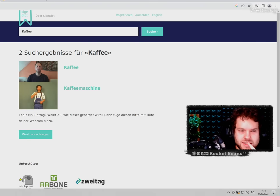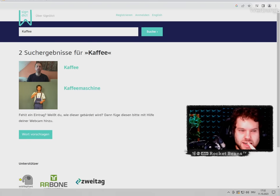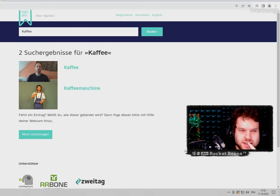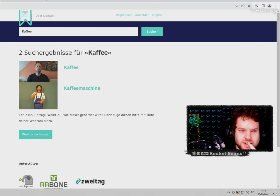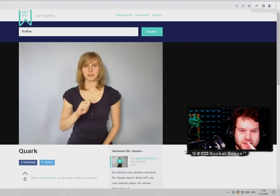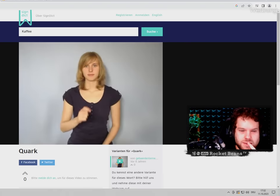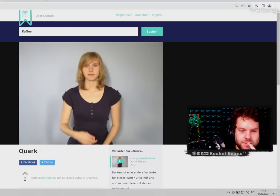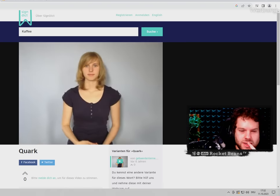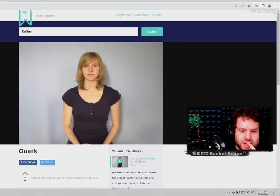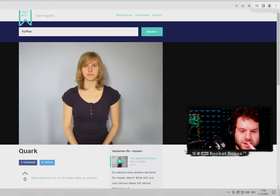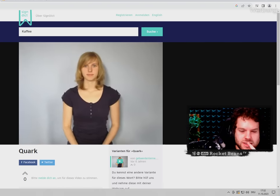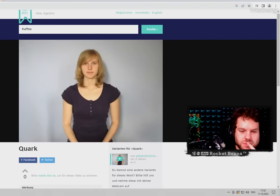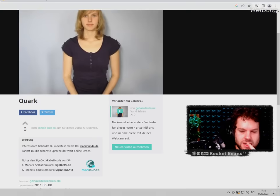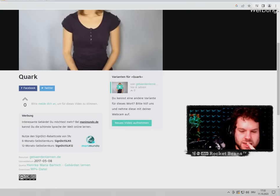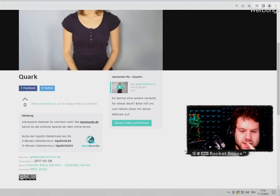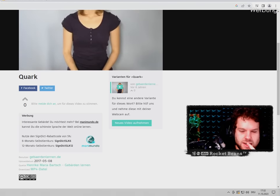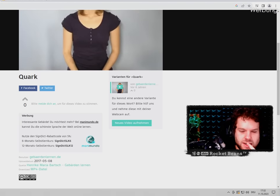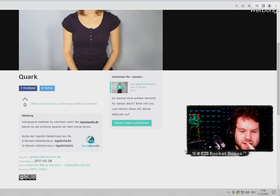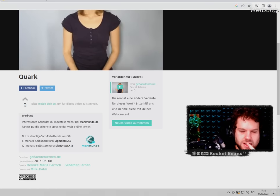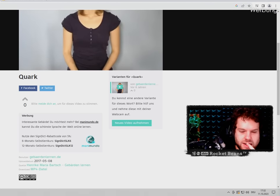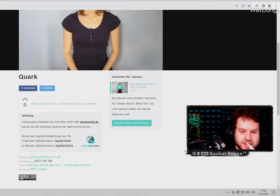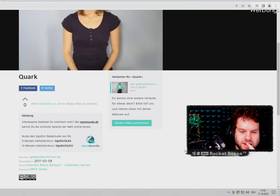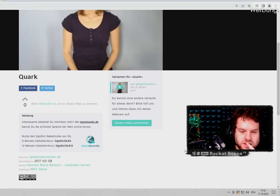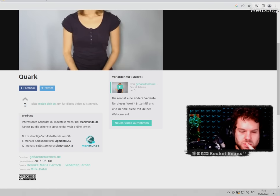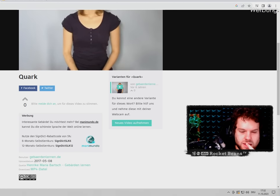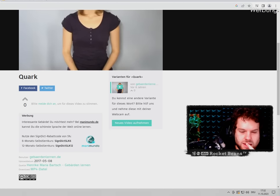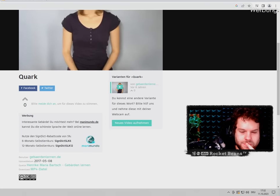gesagt, ähm, hier, was ist mit Regina? Regina kann den Rest übernehmen.